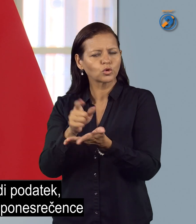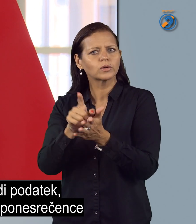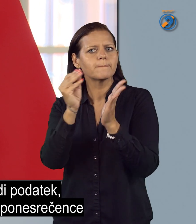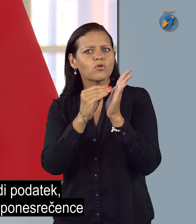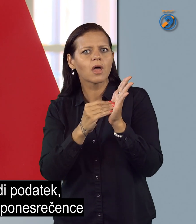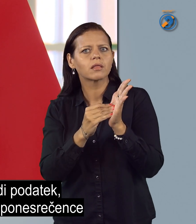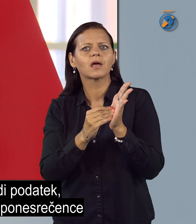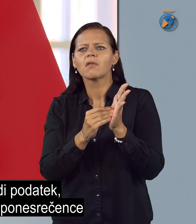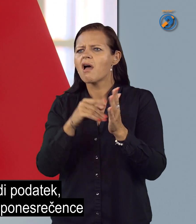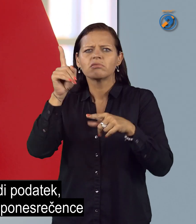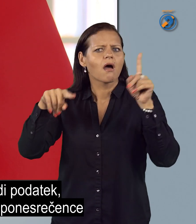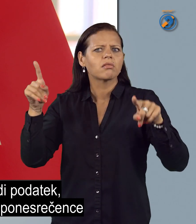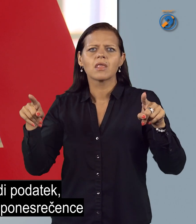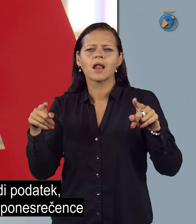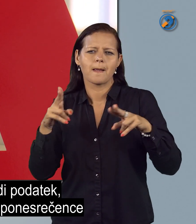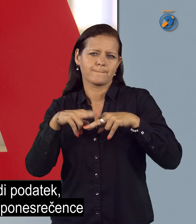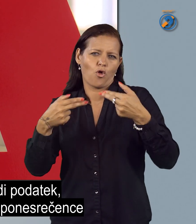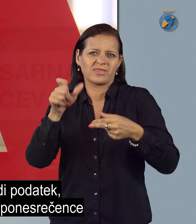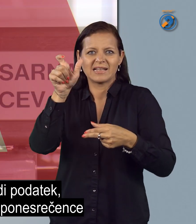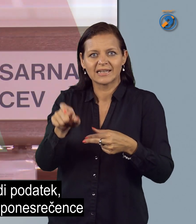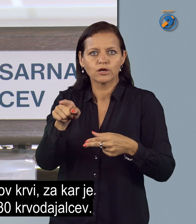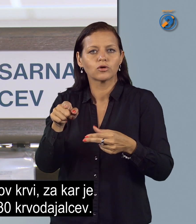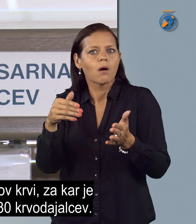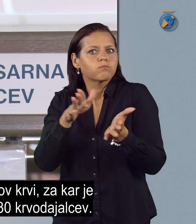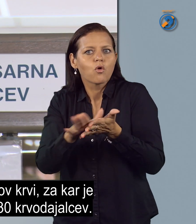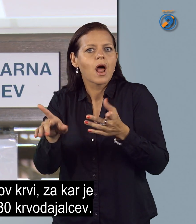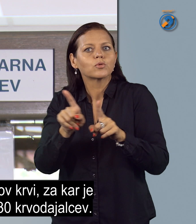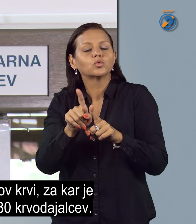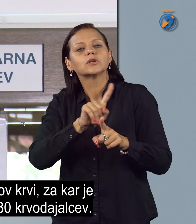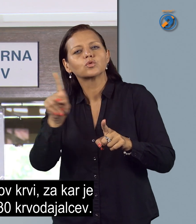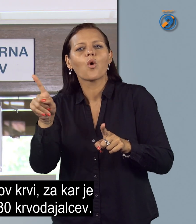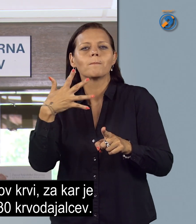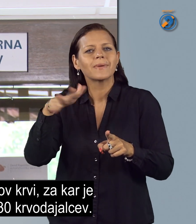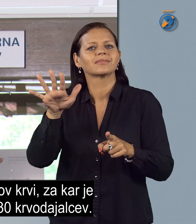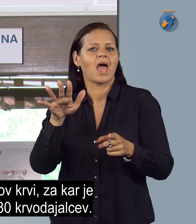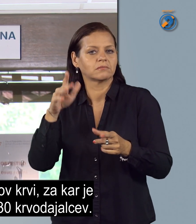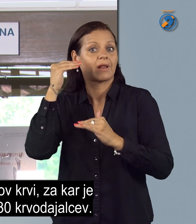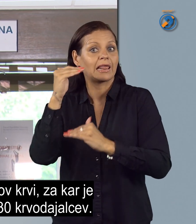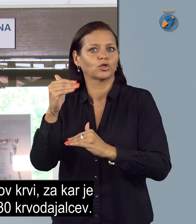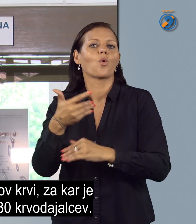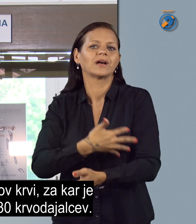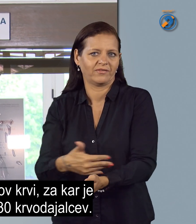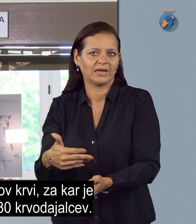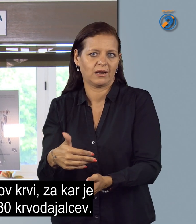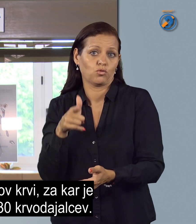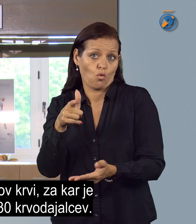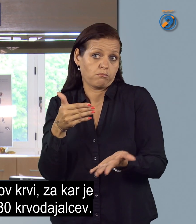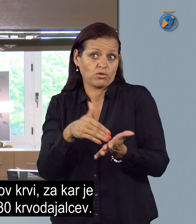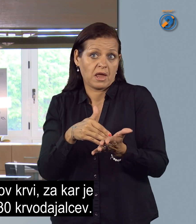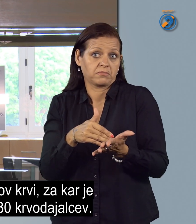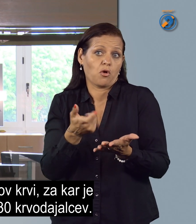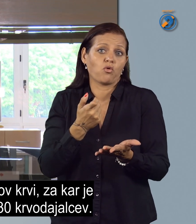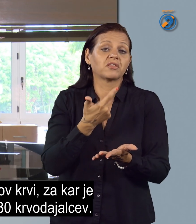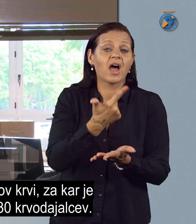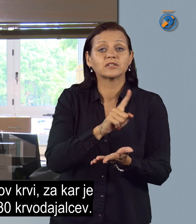Kar potrjuje tudi podatek, da se za nekatere ponesrečence porabi tudi do 15 litrov krvi, za kar je potrebnih